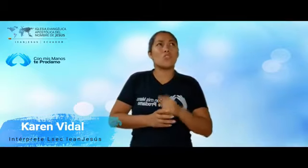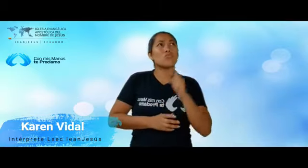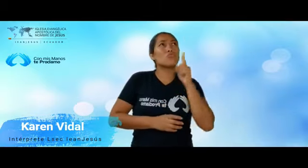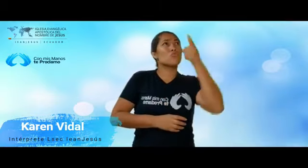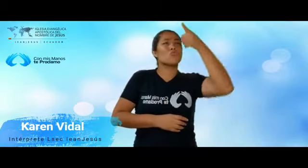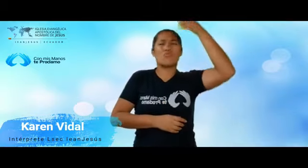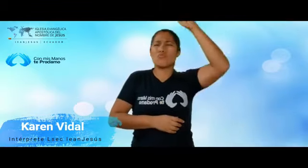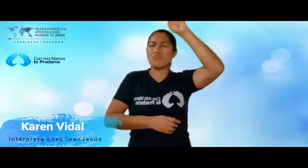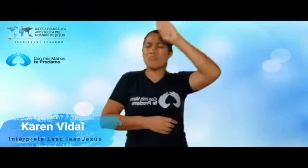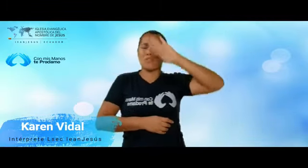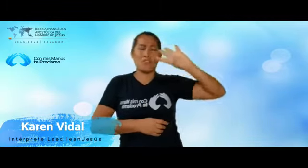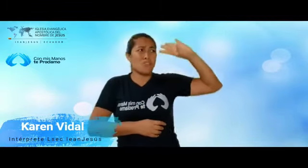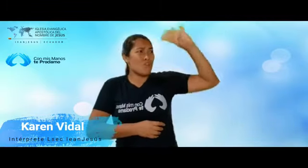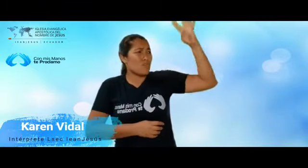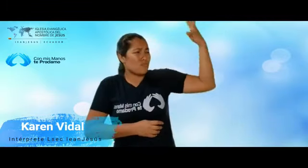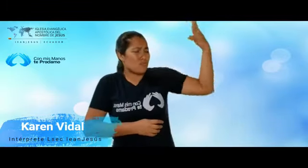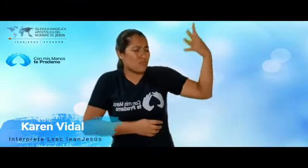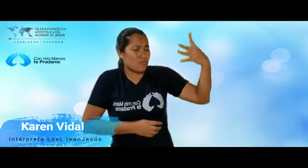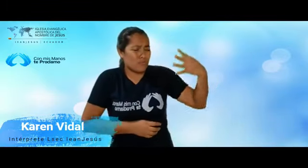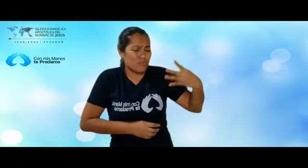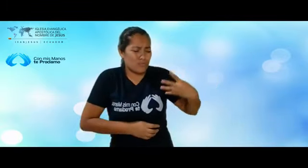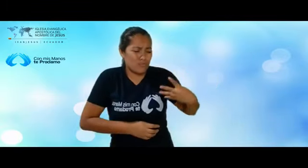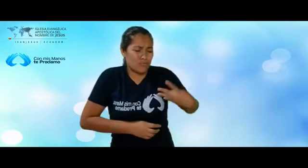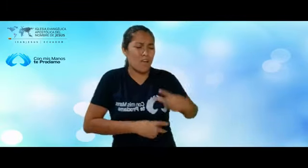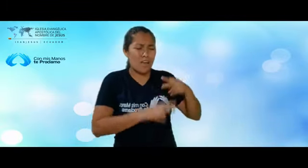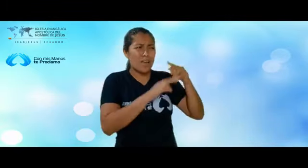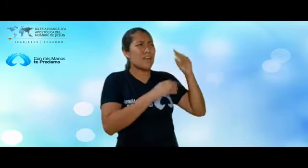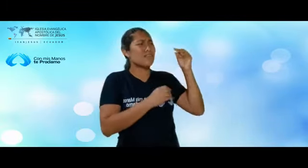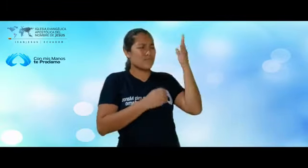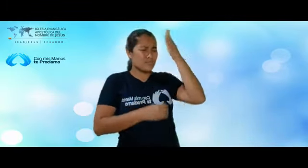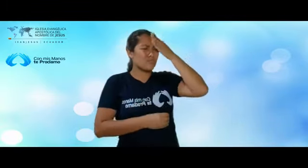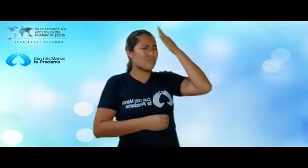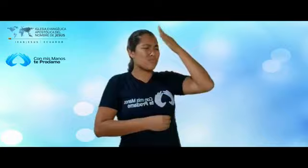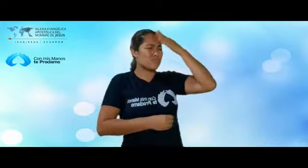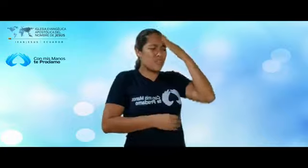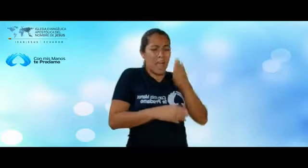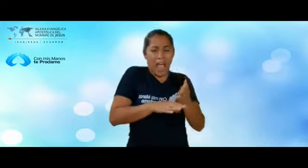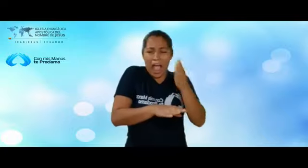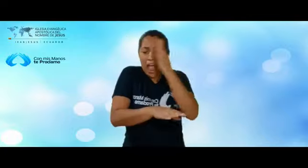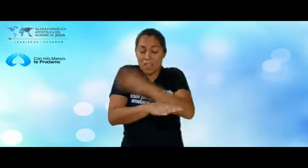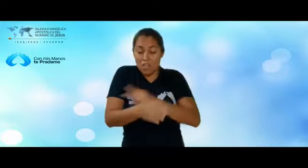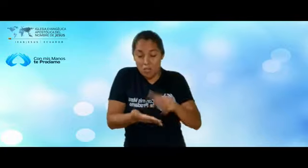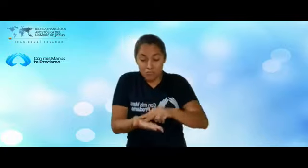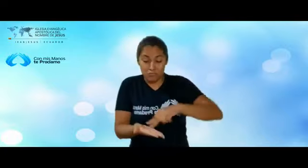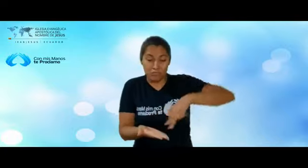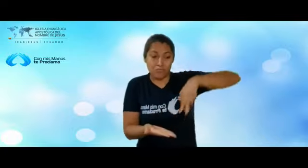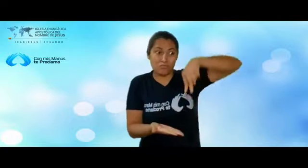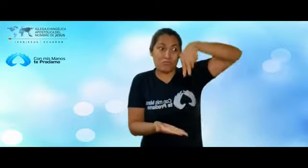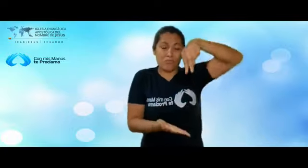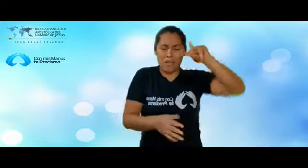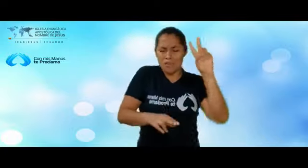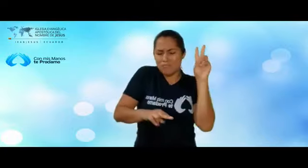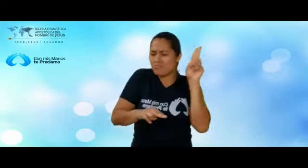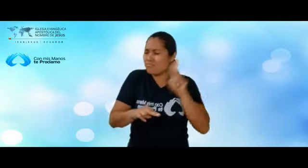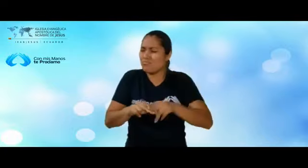oh Jehová, tú me has examinado y conocido. Tú has conocido mi sentarme y mi